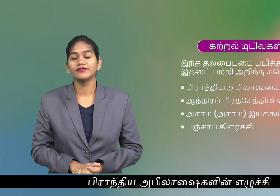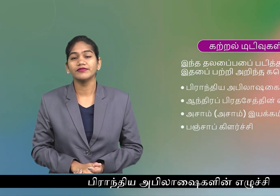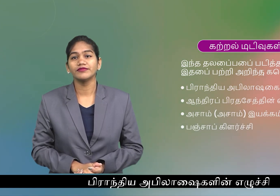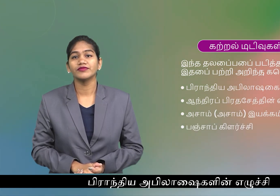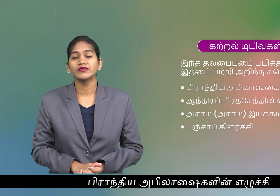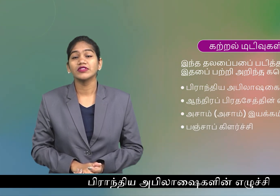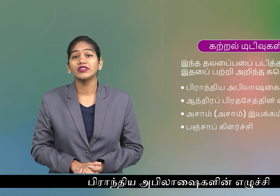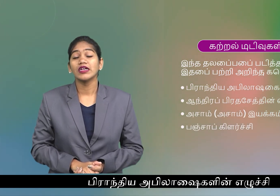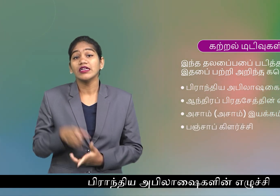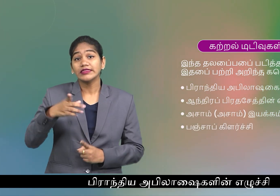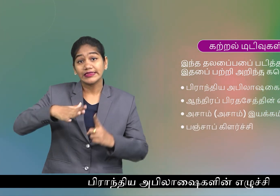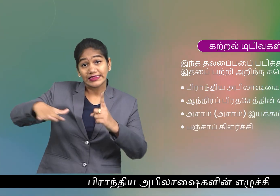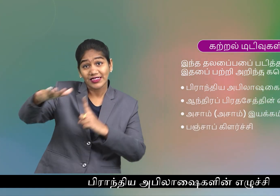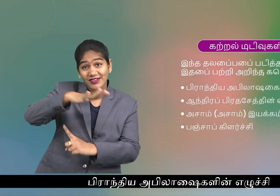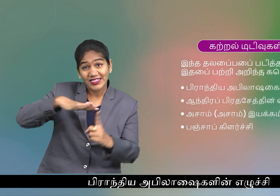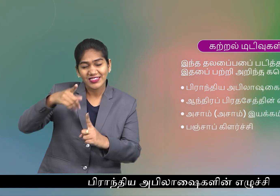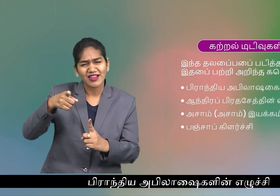பிராந்திய அபிலாஷைகளின் எழுச்சி,